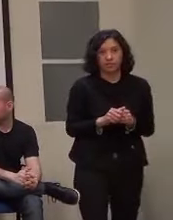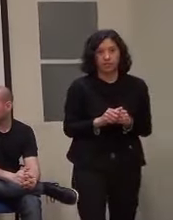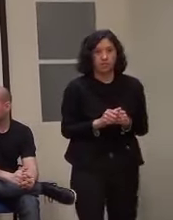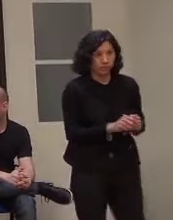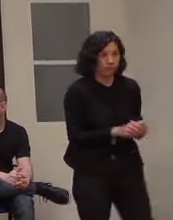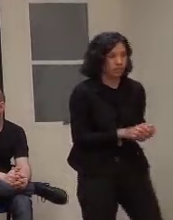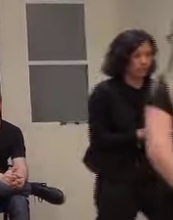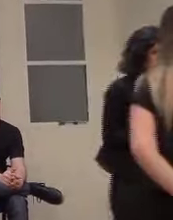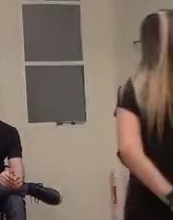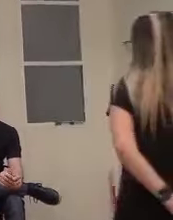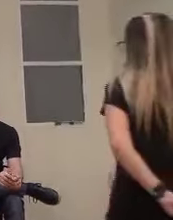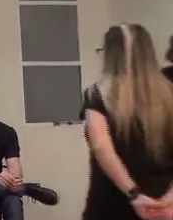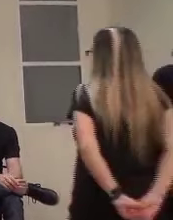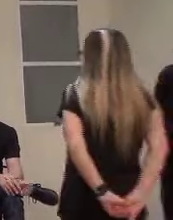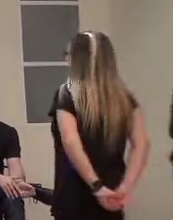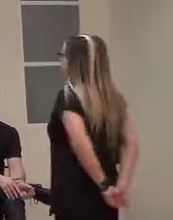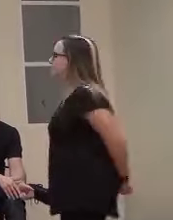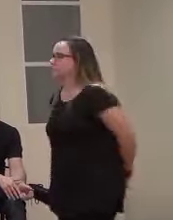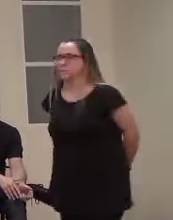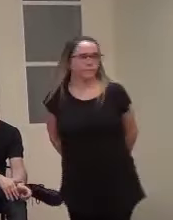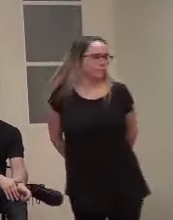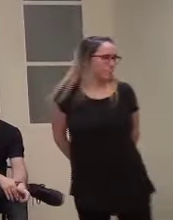si el documento